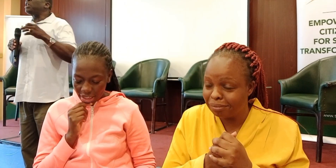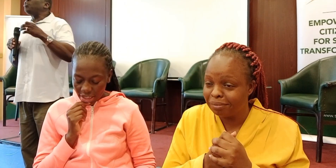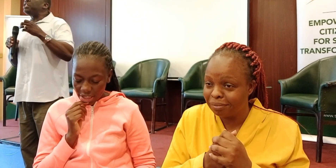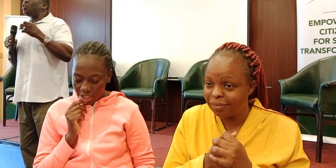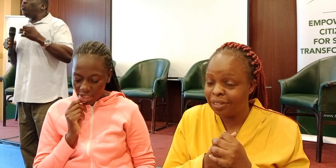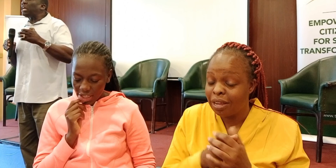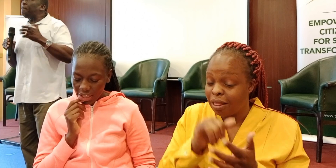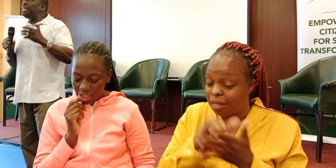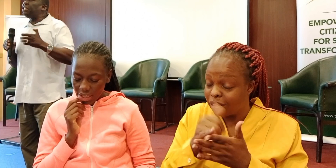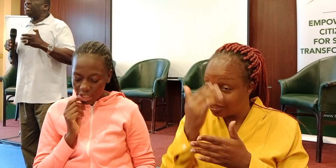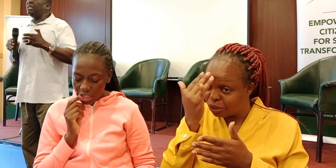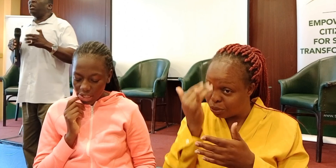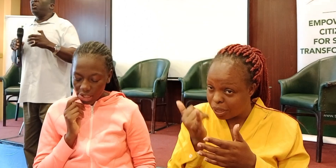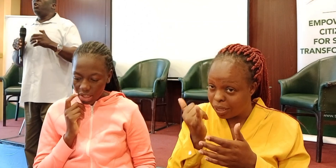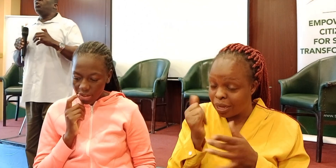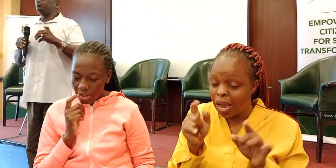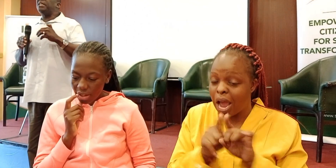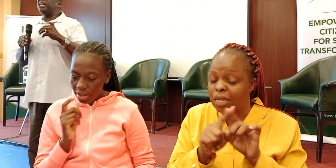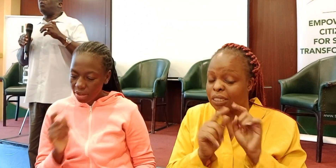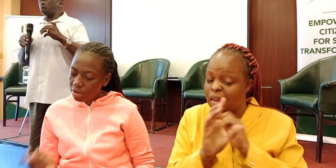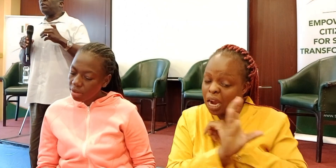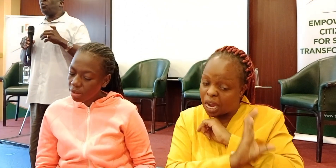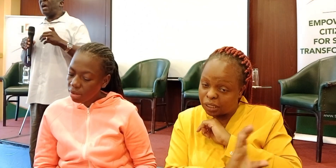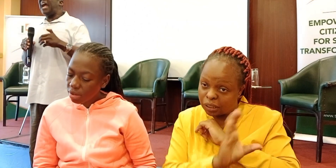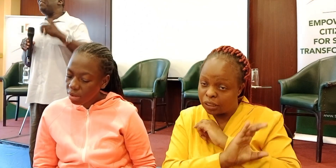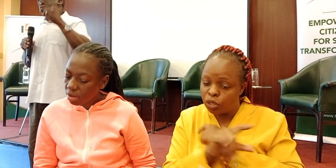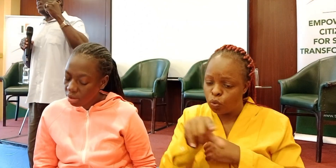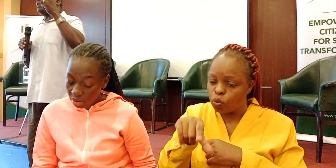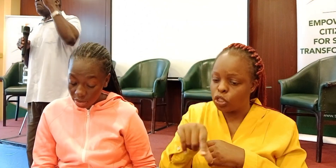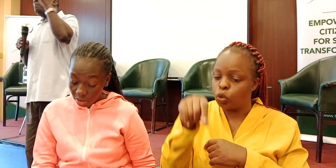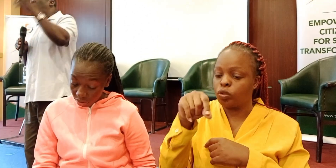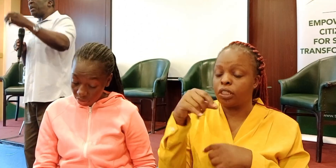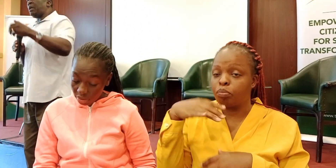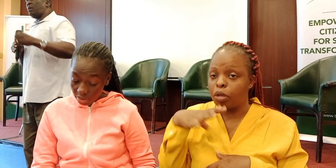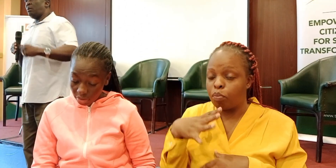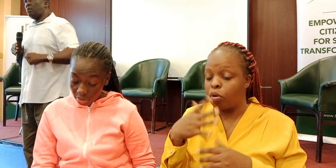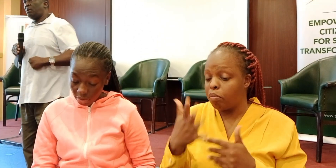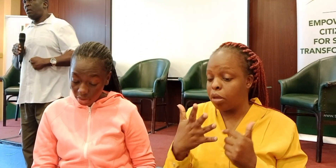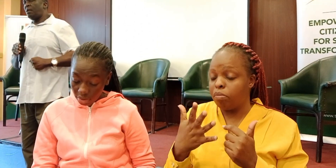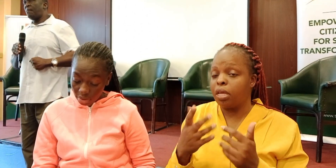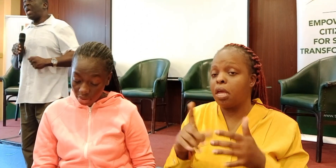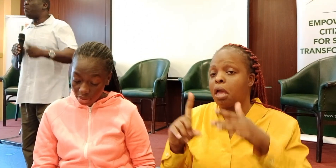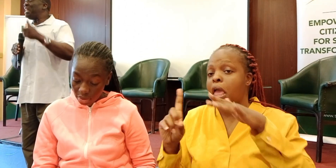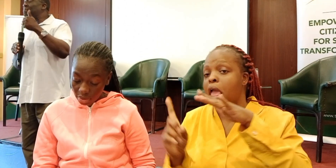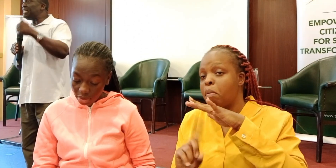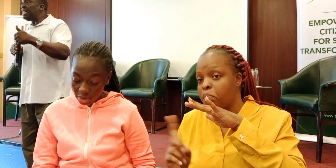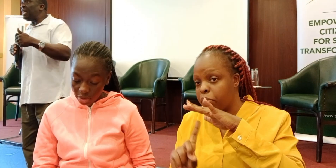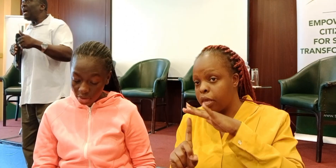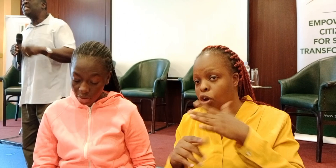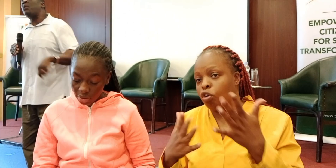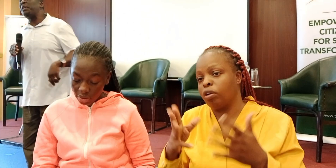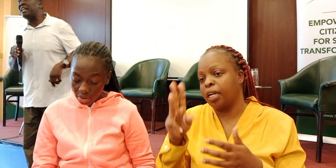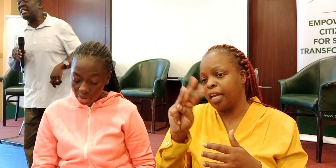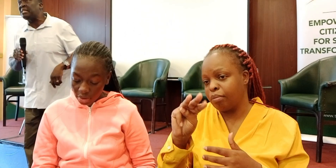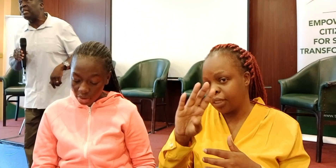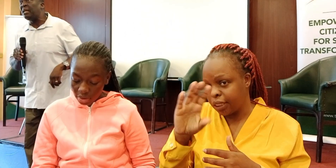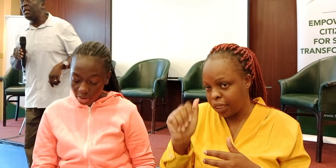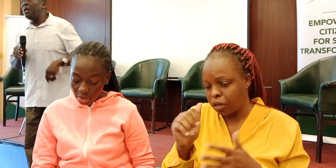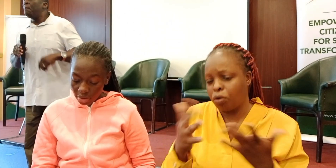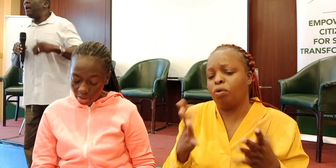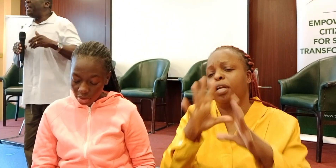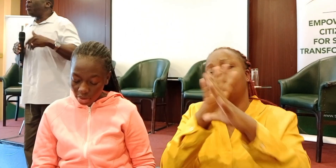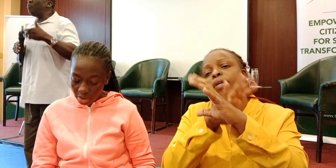Na ndio maana tunajikuta kama nchi tunachagua watu aidha awe ni mbunge, awe ni MCA, hata awe ni